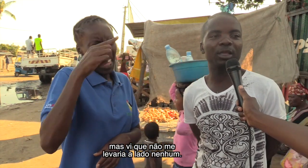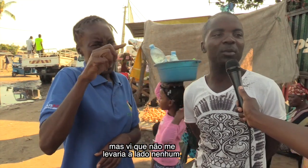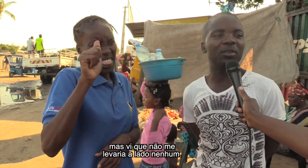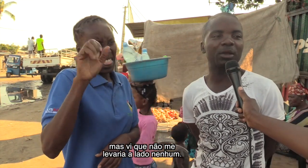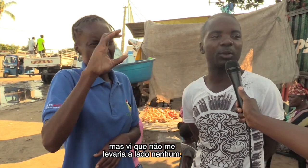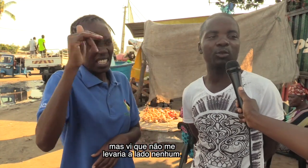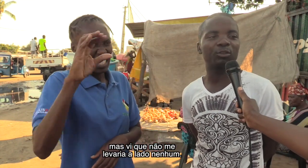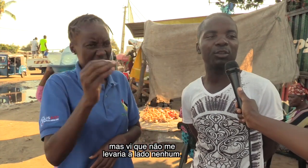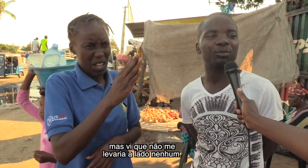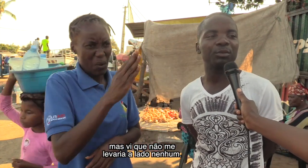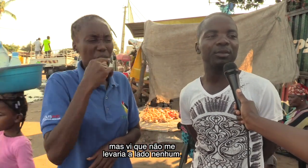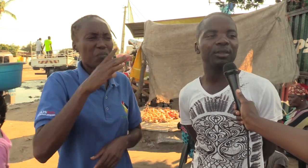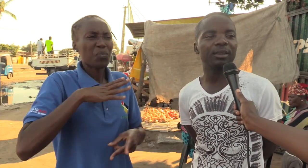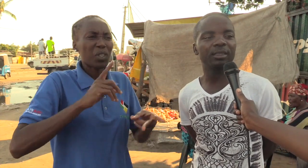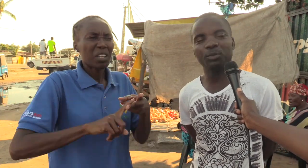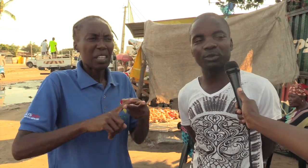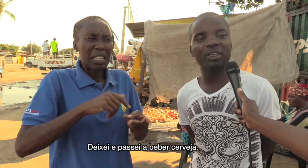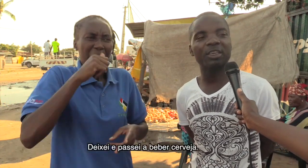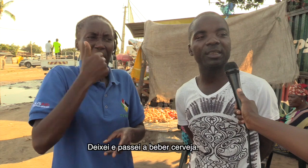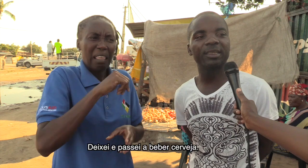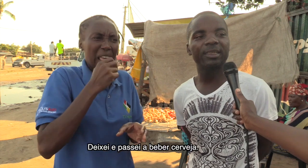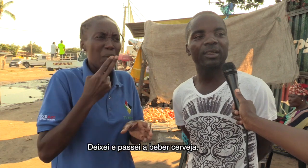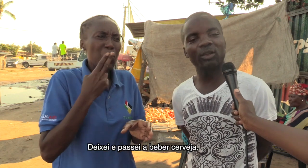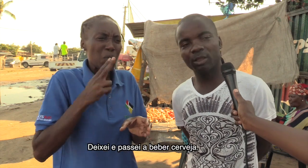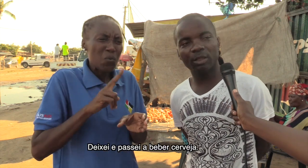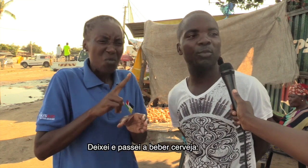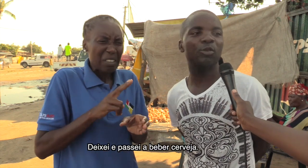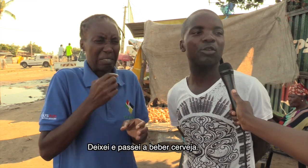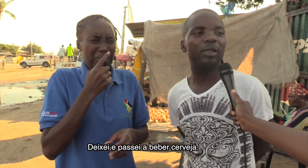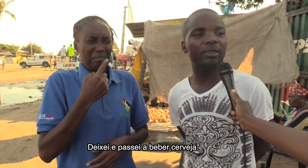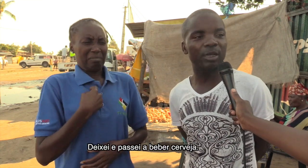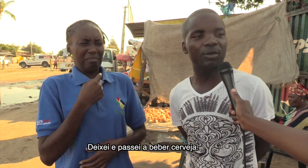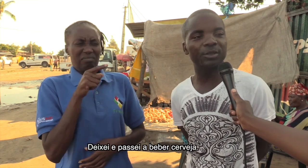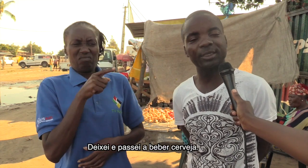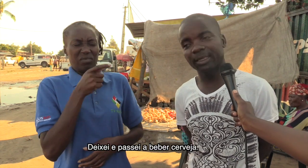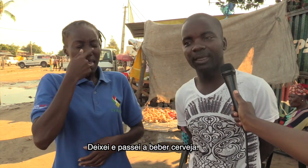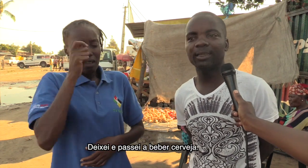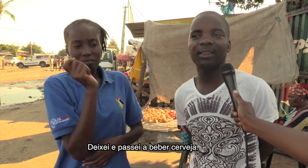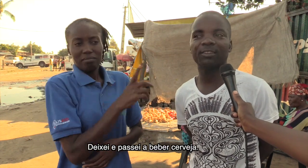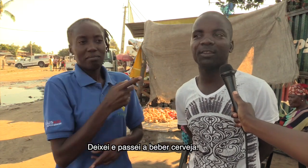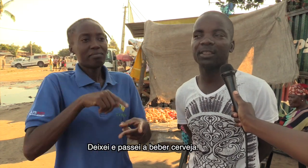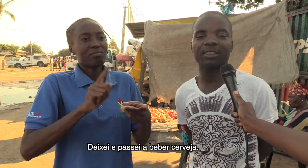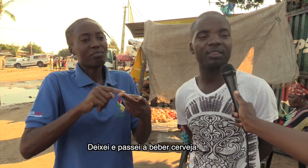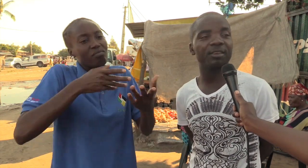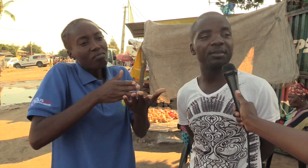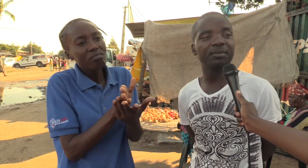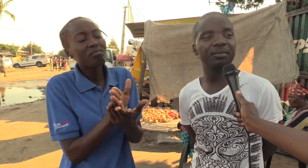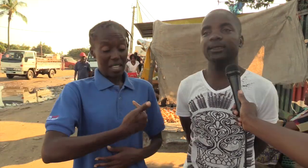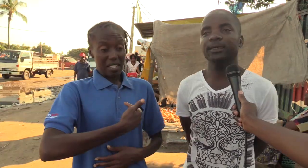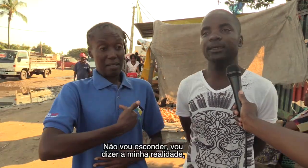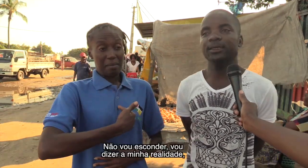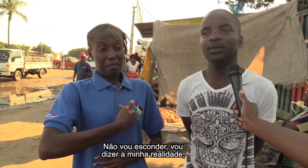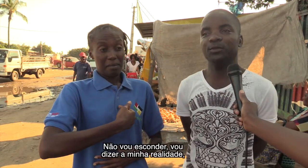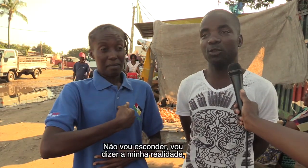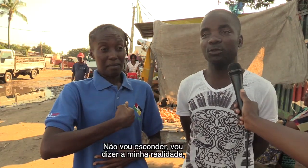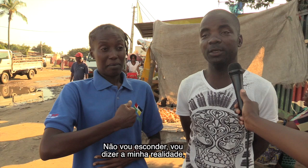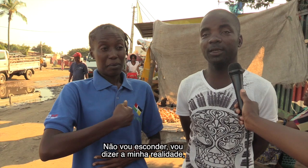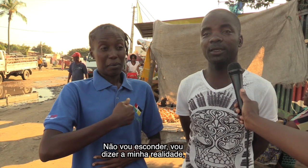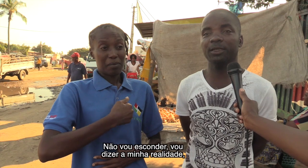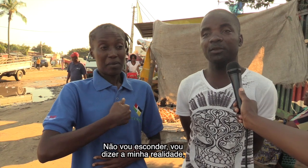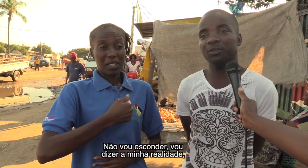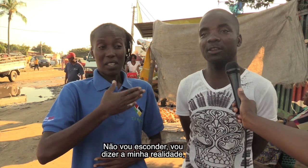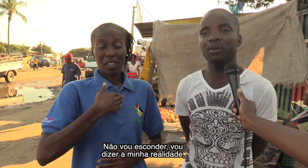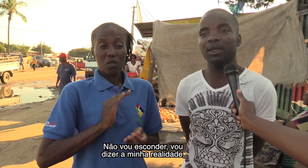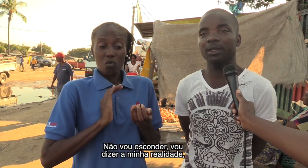não ia me levar para nenhum sítio. Depois deixei. Depois entrei onde? Nas cervejas. Não vou